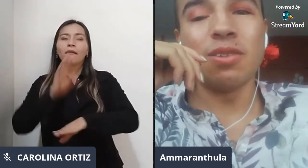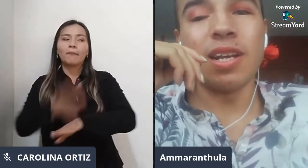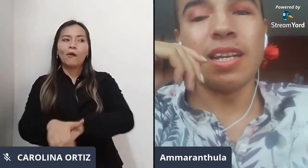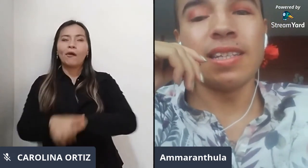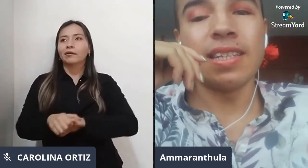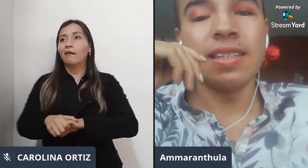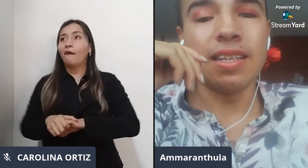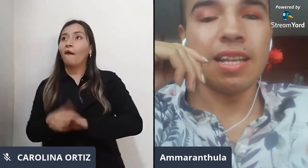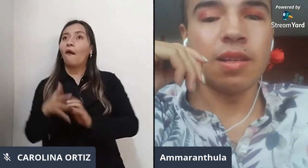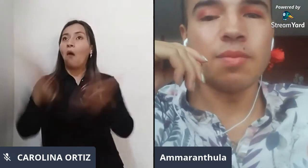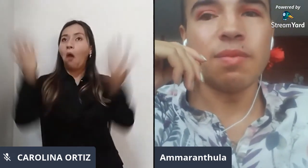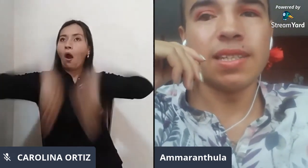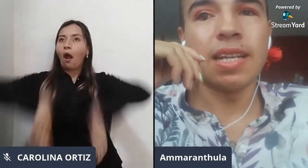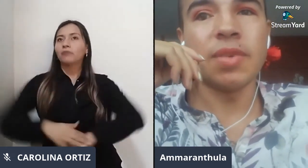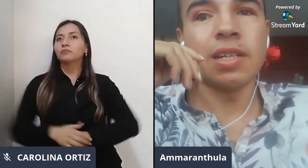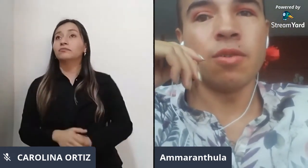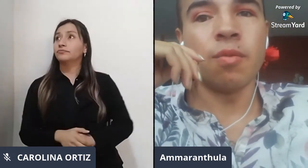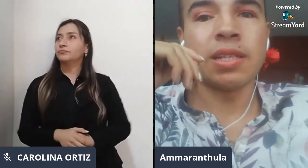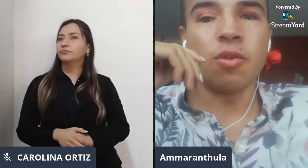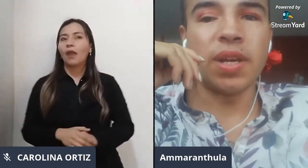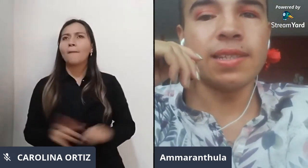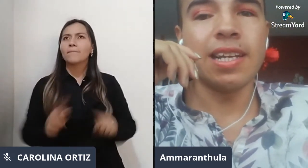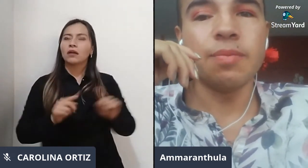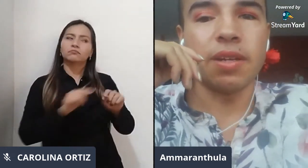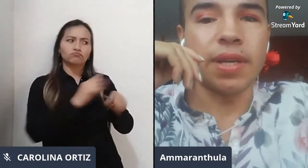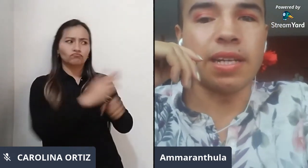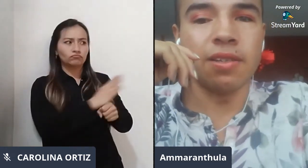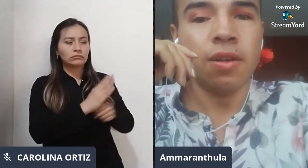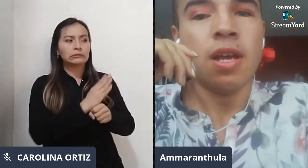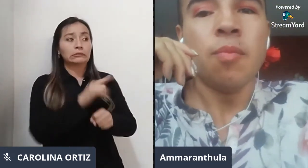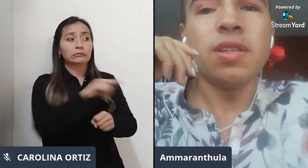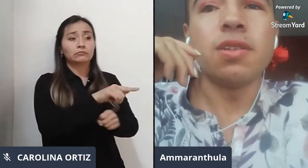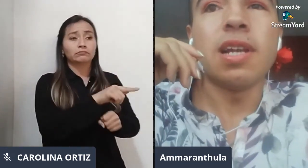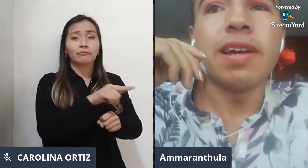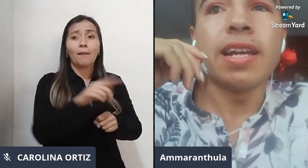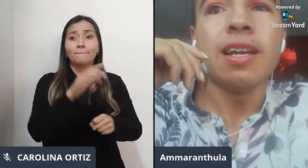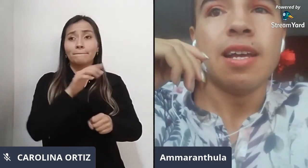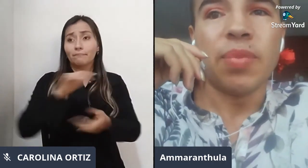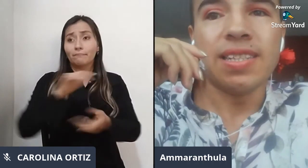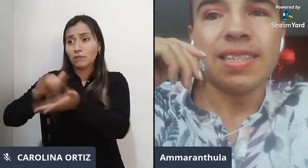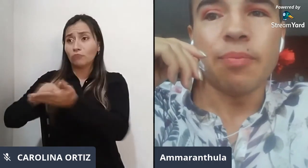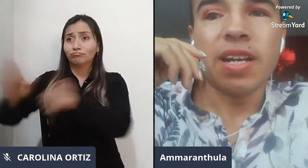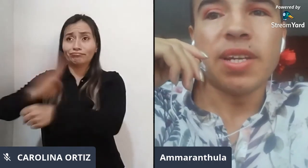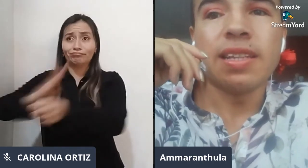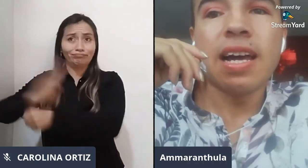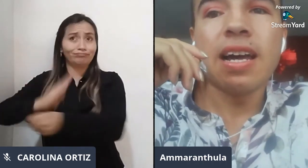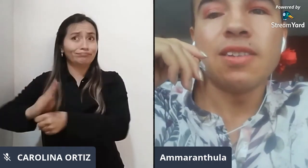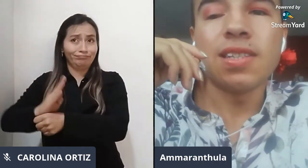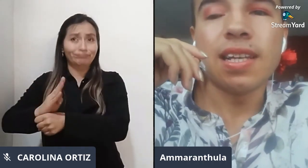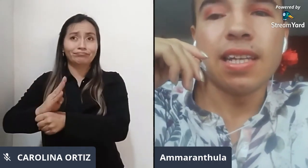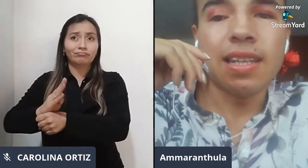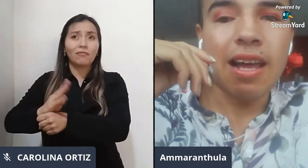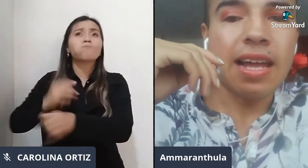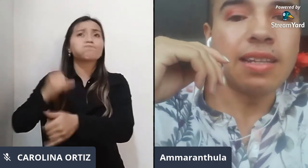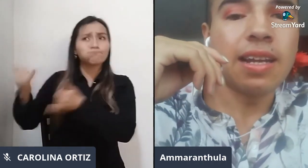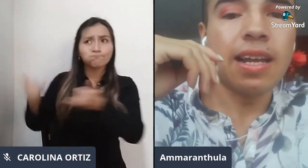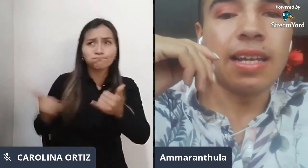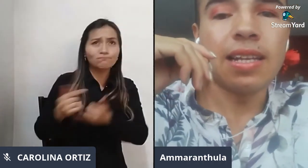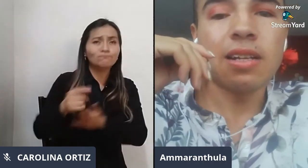estos barrios continúan en las mismas dinámicas o más complejas que las periferias, ¿no? Pues donde una vez presencia paramilitar, entonces